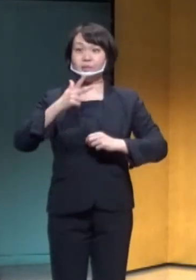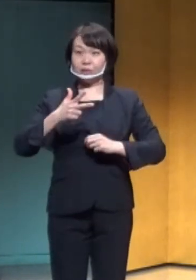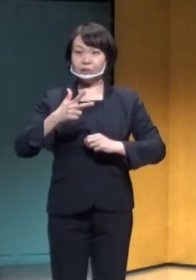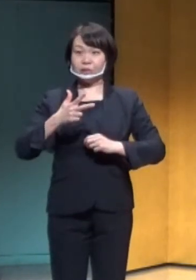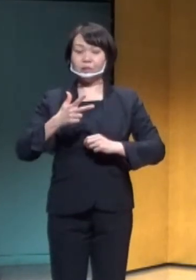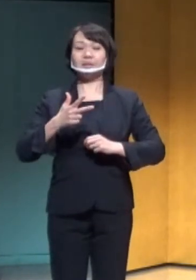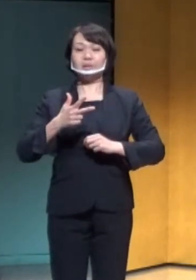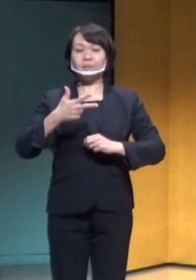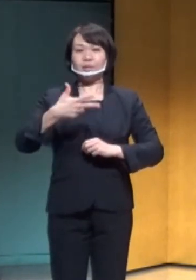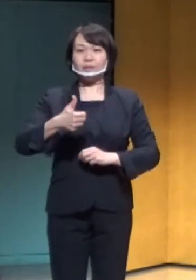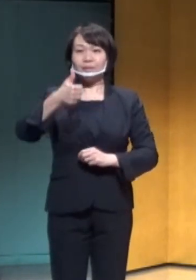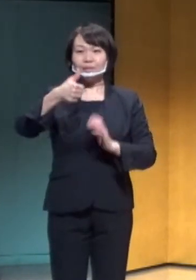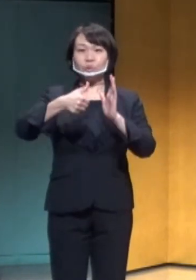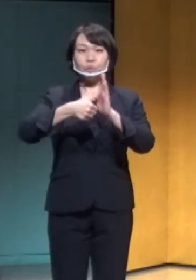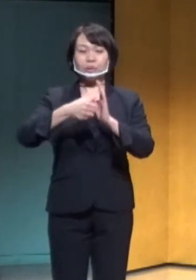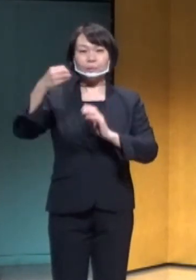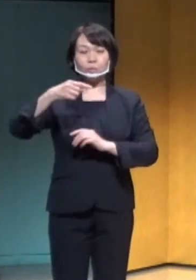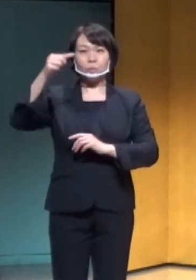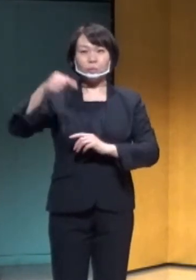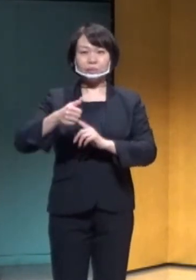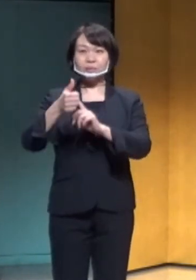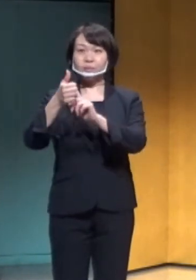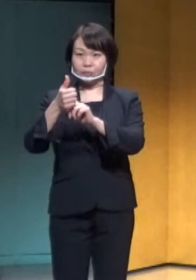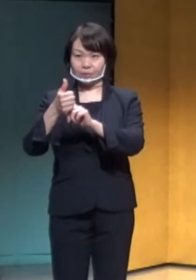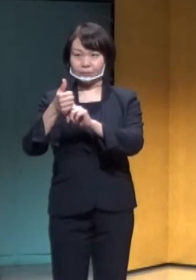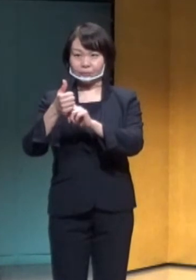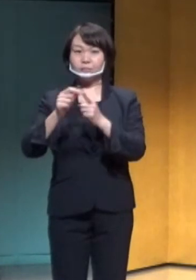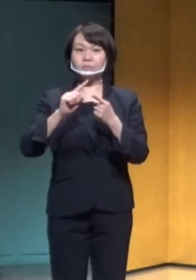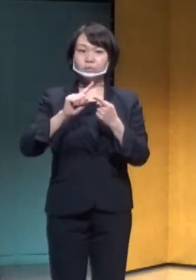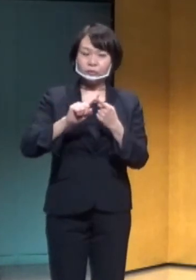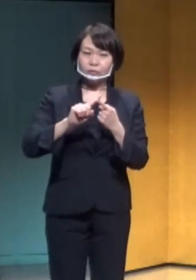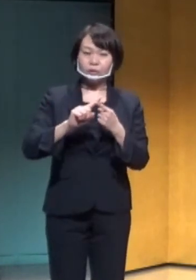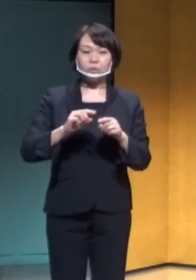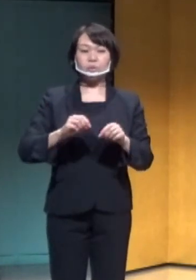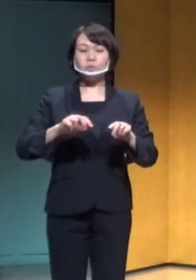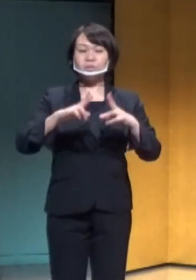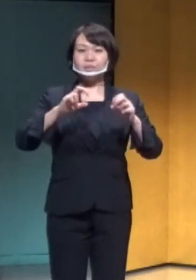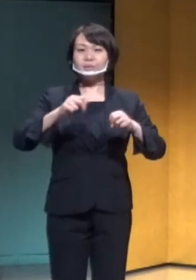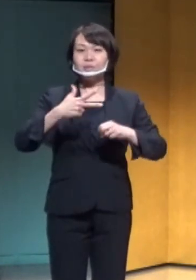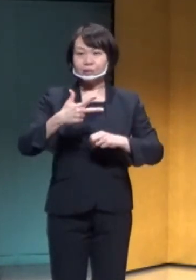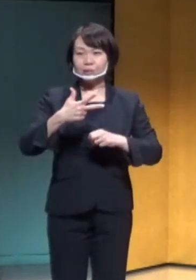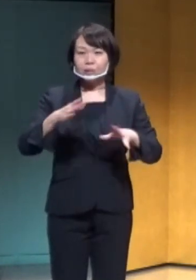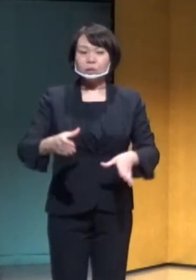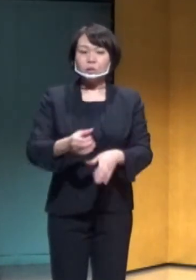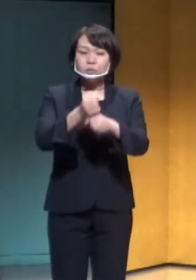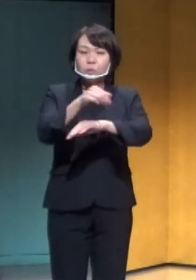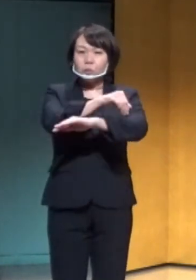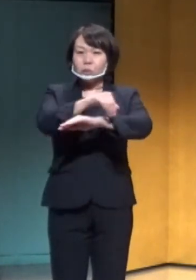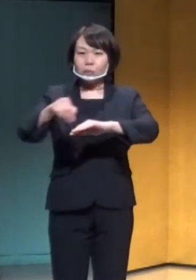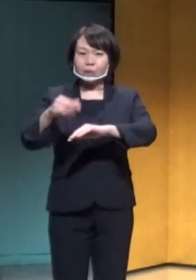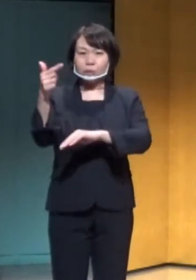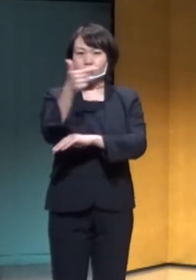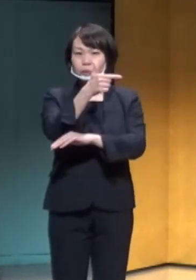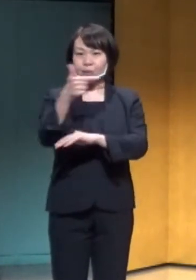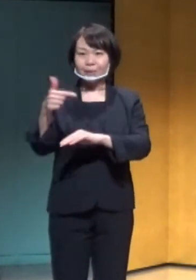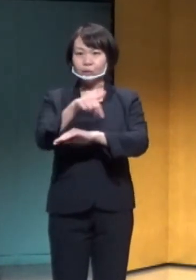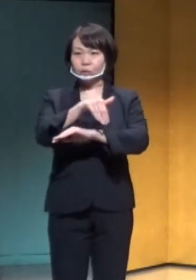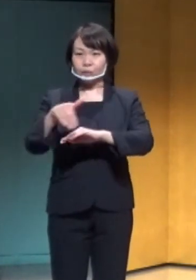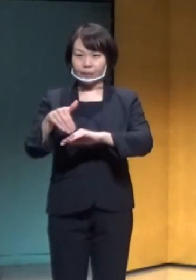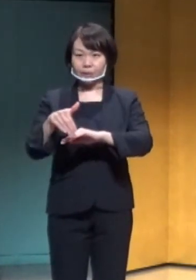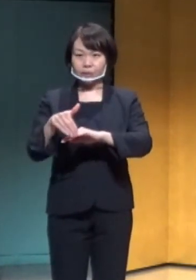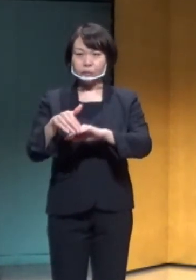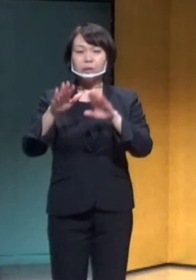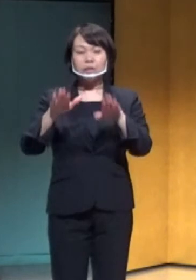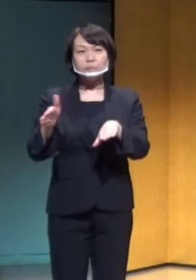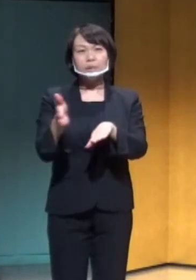光弘市長を先頭に、富士見市総合計画第6次基本構想で掲げられた20年後の理想の未